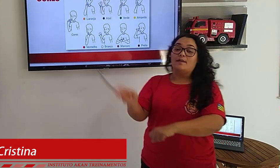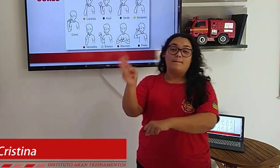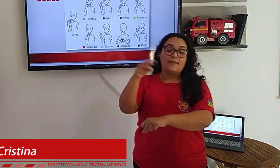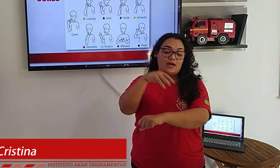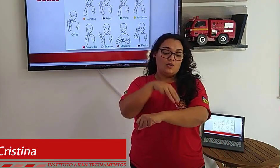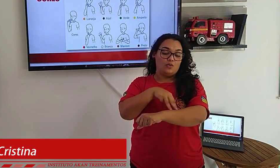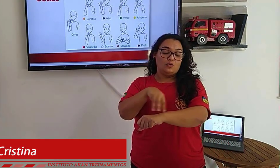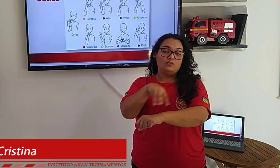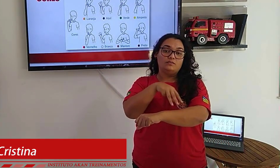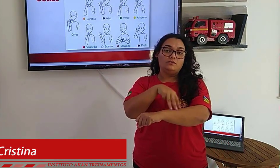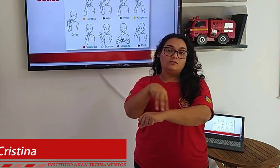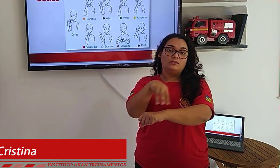Marrom